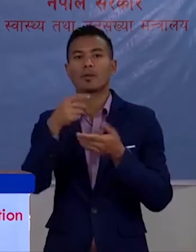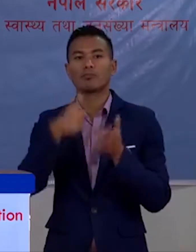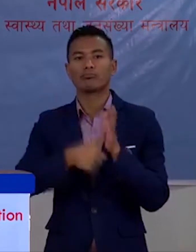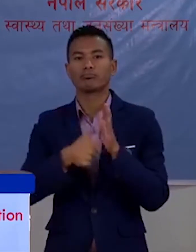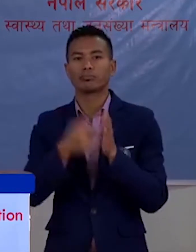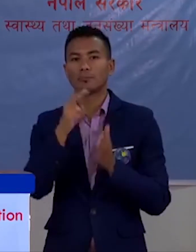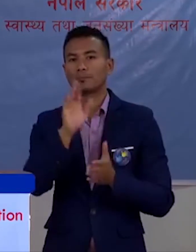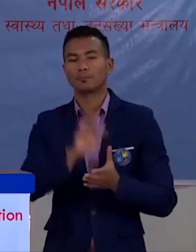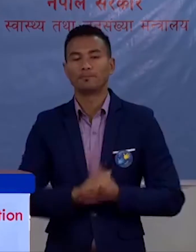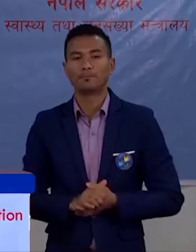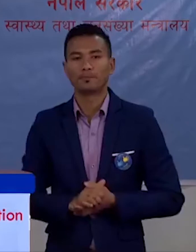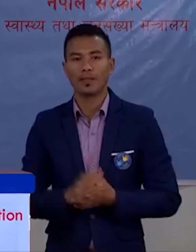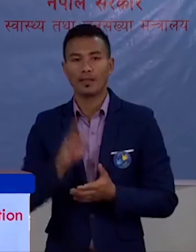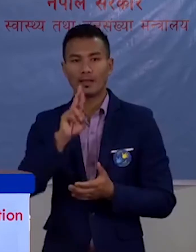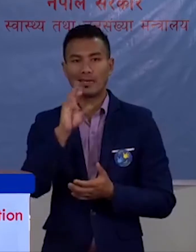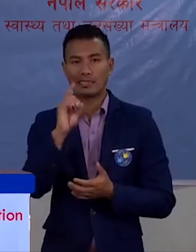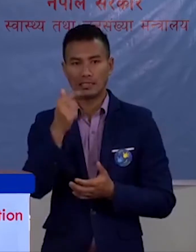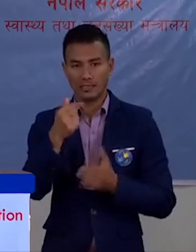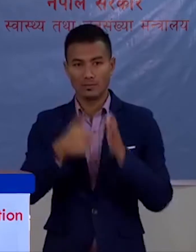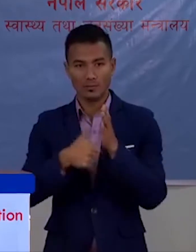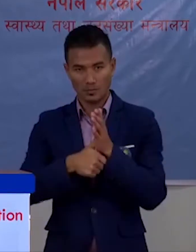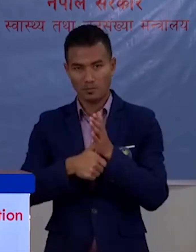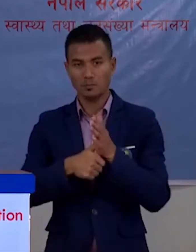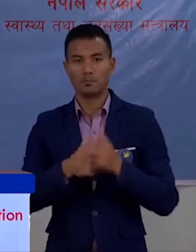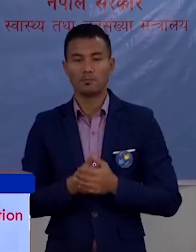छन्। आरडीटीको परीक्षणको